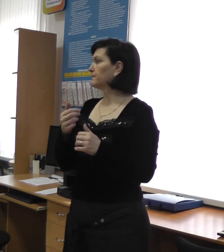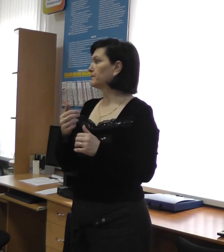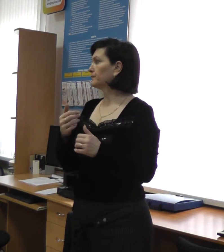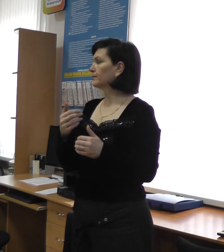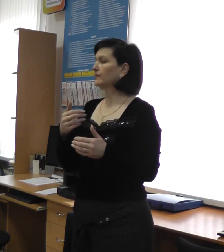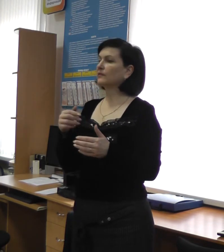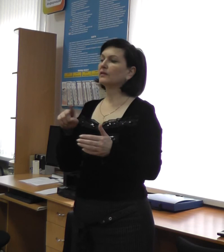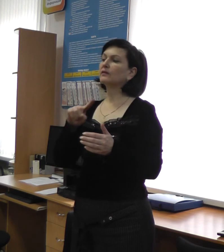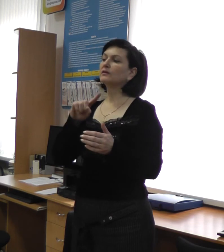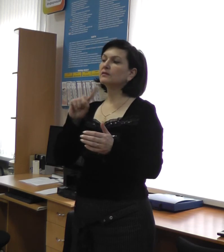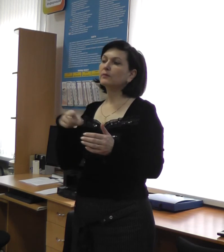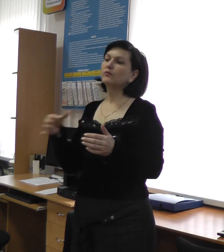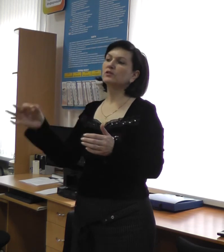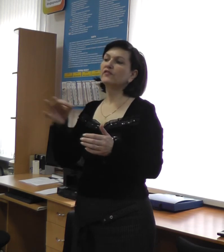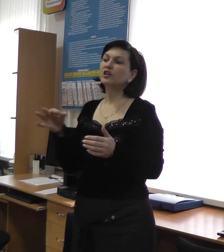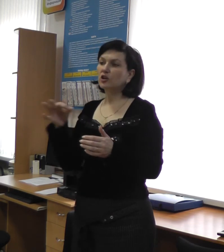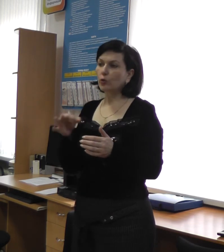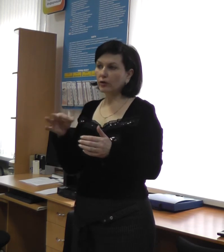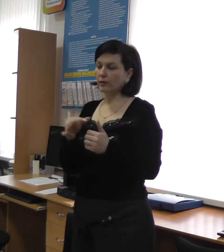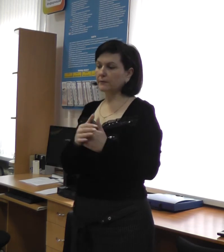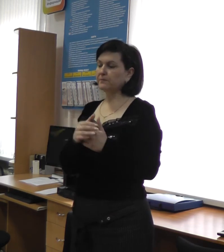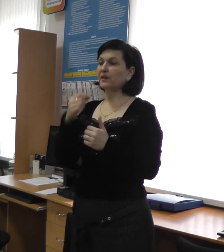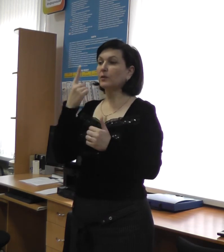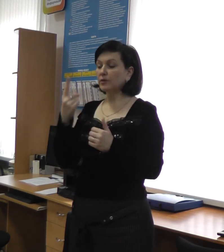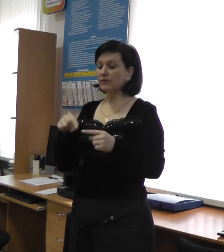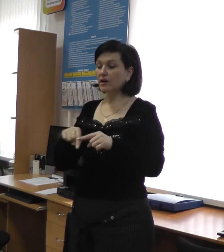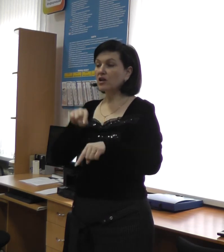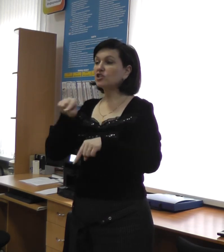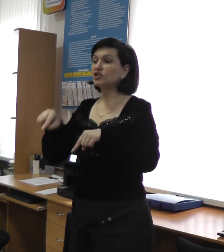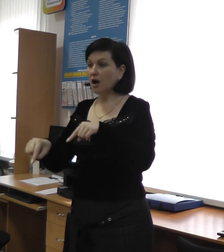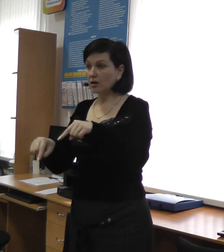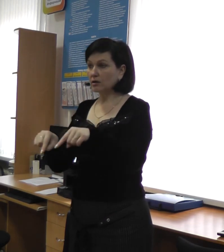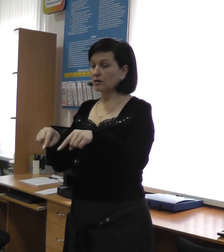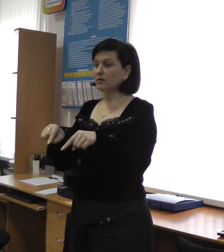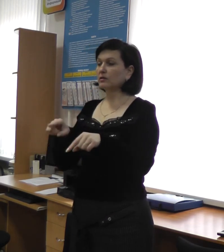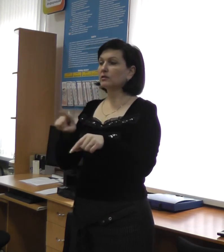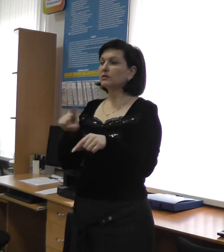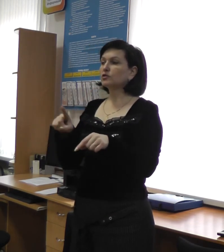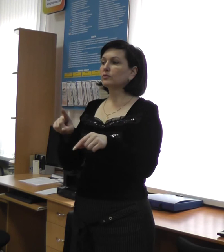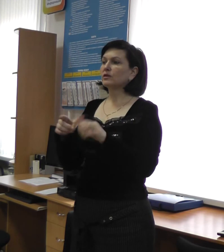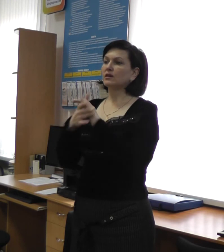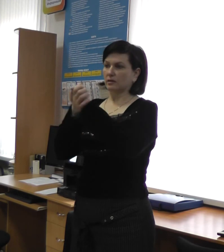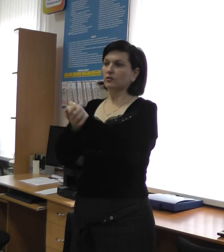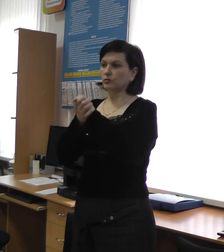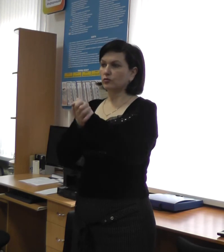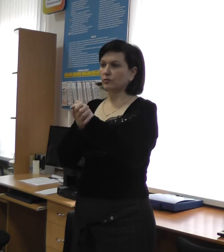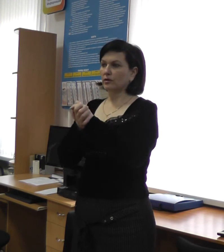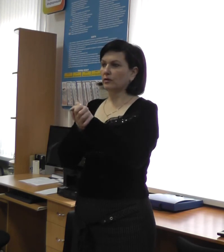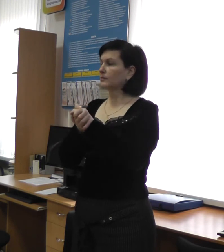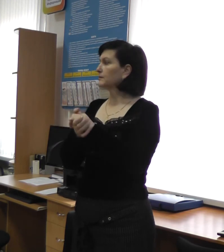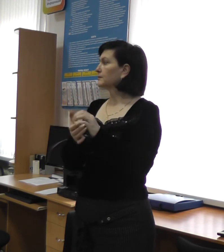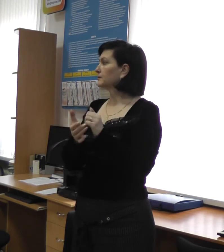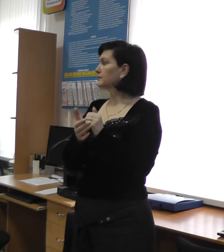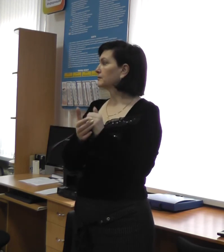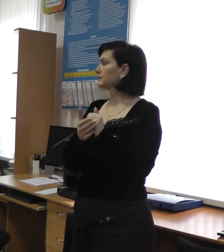или требуемых в регионе. Это первый и необходимый шаг на пути практической реализации делового сотрудничества. Вторым